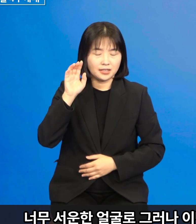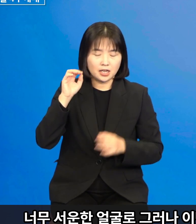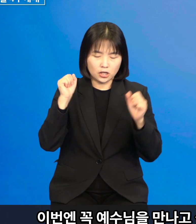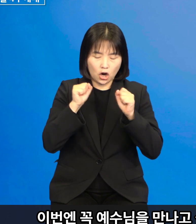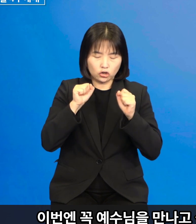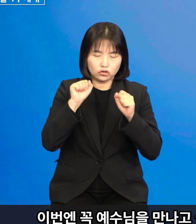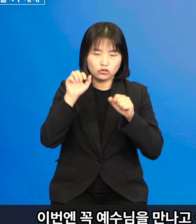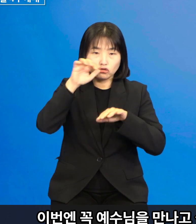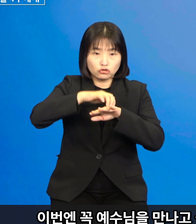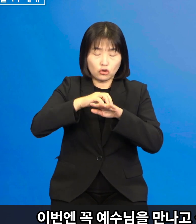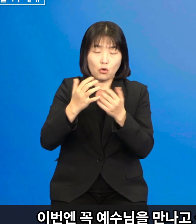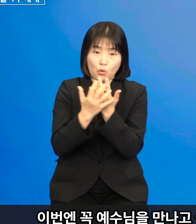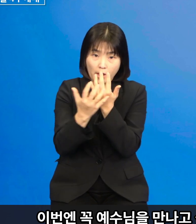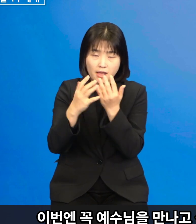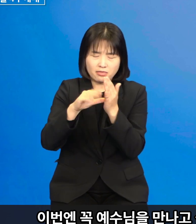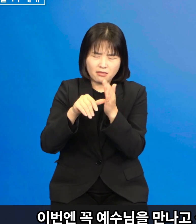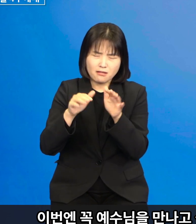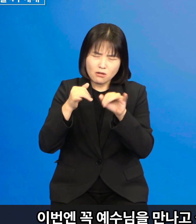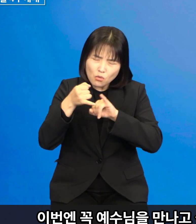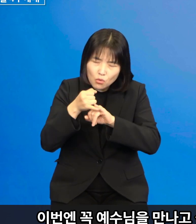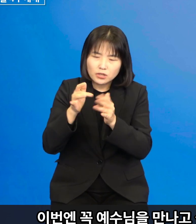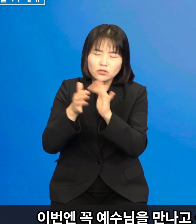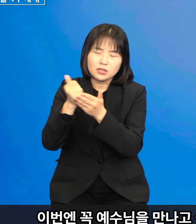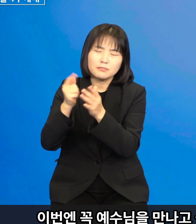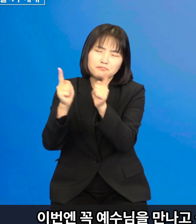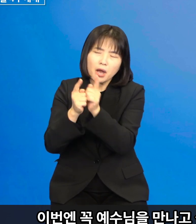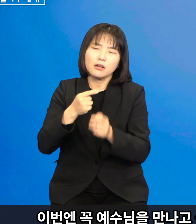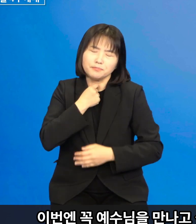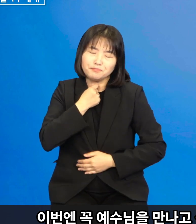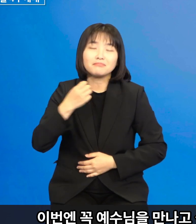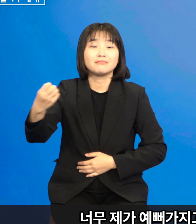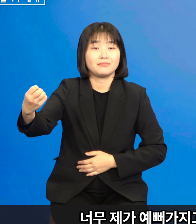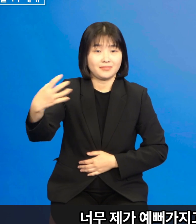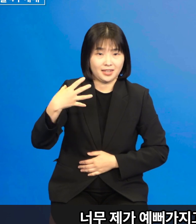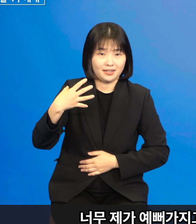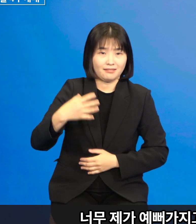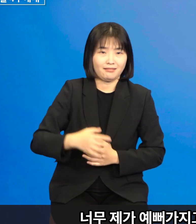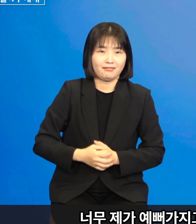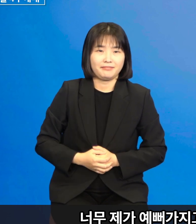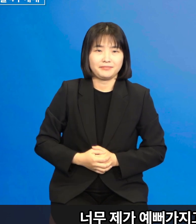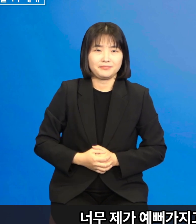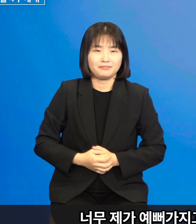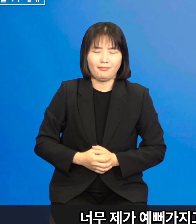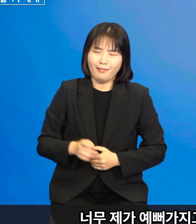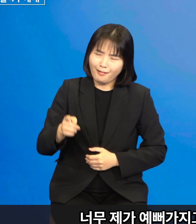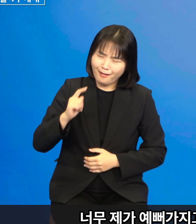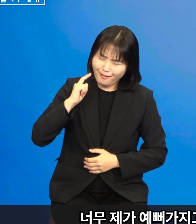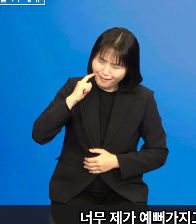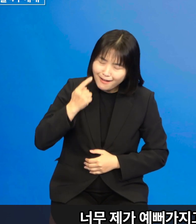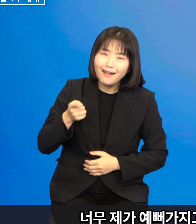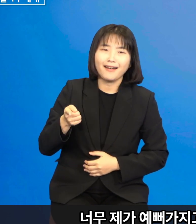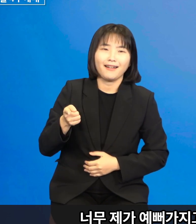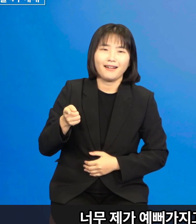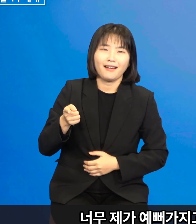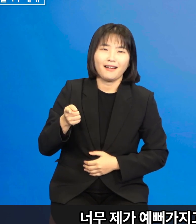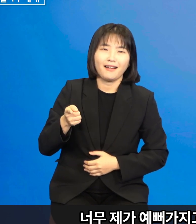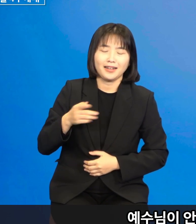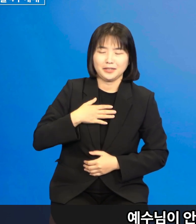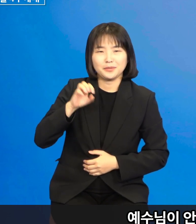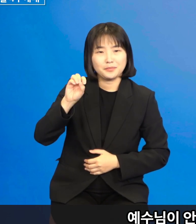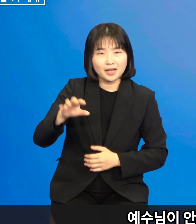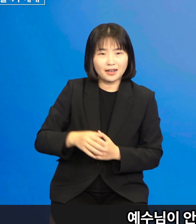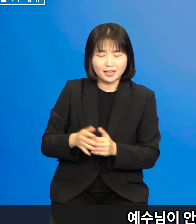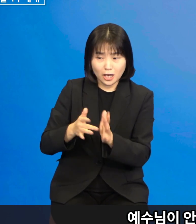성경학교가 열리는데 이번엔 꼭 예수님을 만나고 싶어요. 뭐 그렇게 얘기를 하는 거예요. 너무 제가 예뻐가지고 제가 그 얘기를